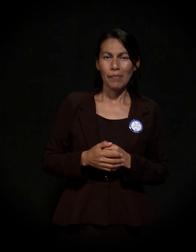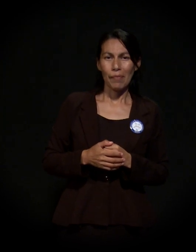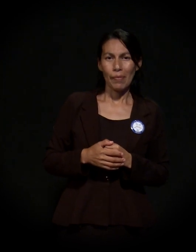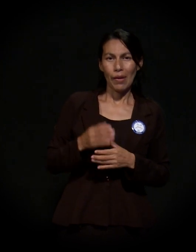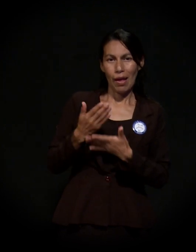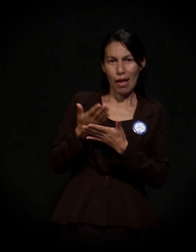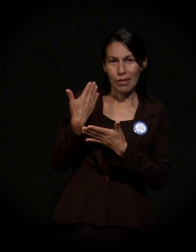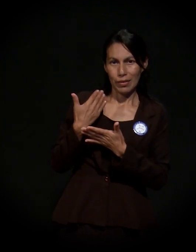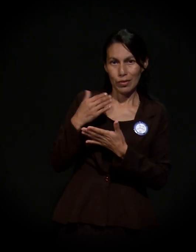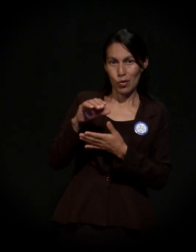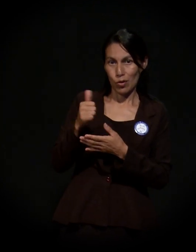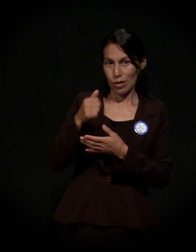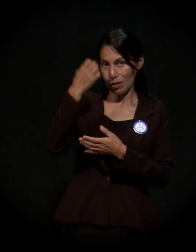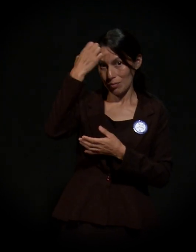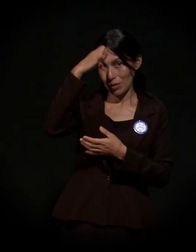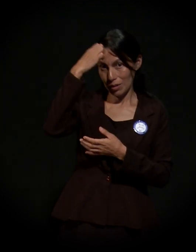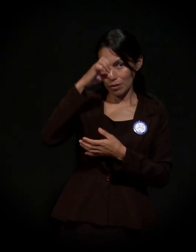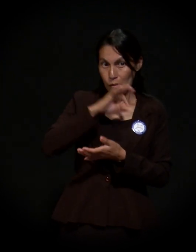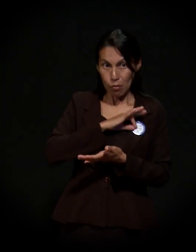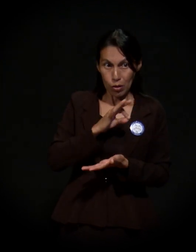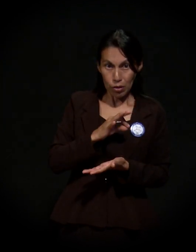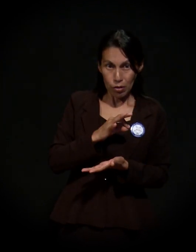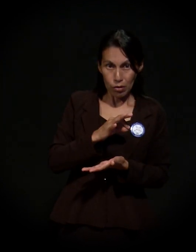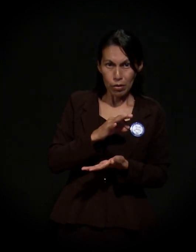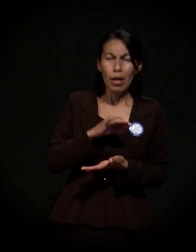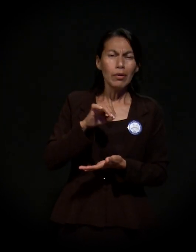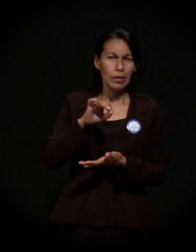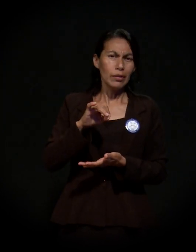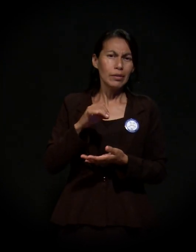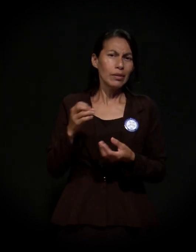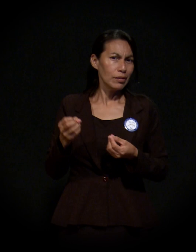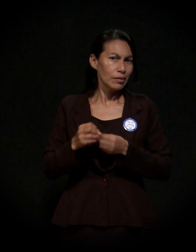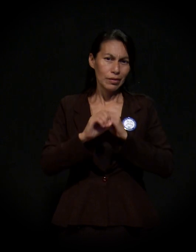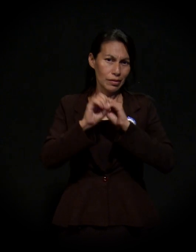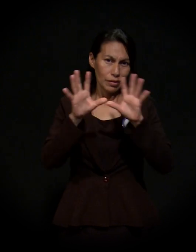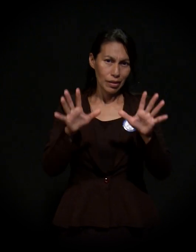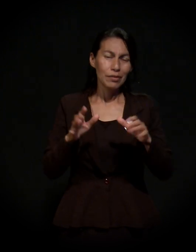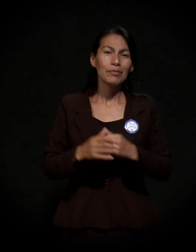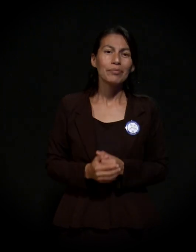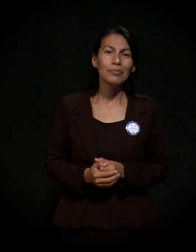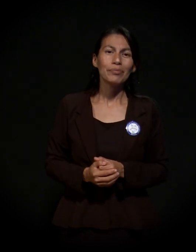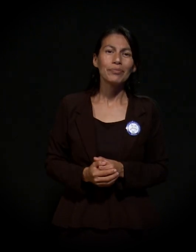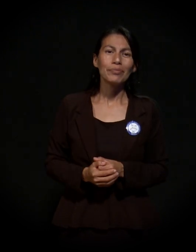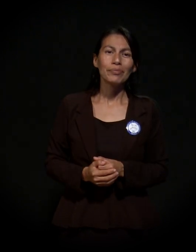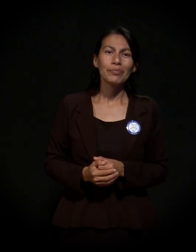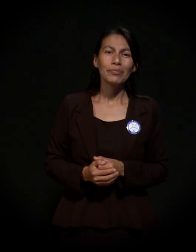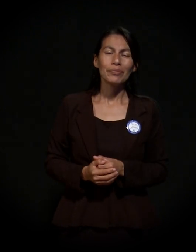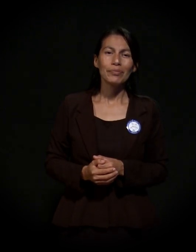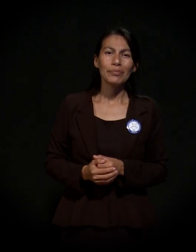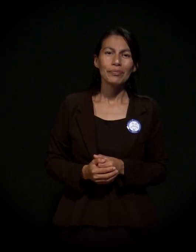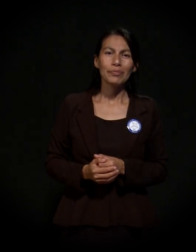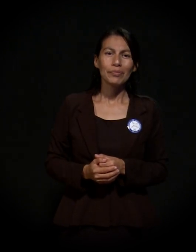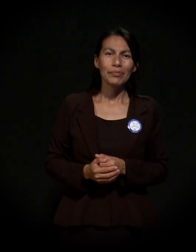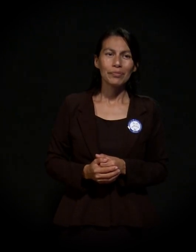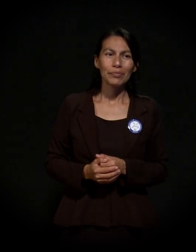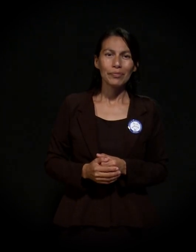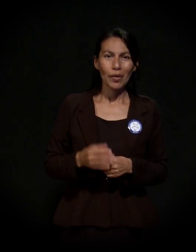nueva experiencia, no sé si sea el momento. ¡Adelante! Este es el momento, ¡adelante! Ok.